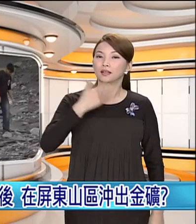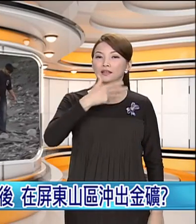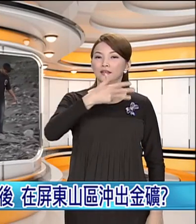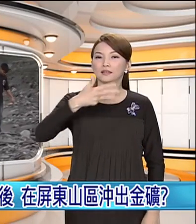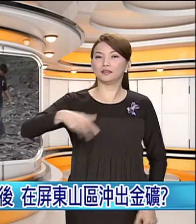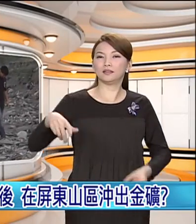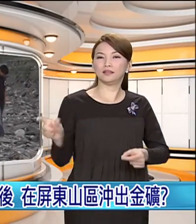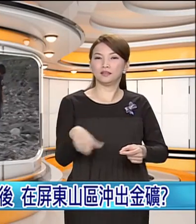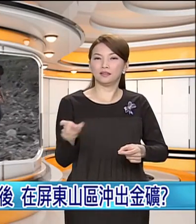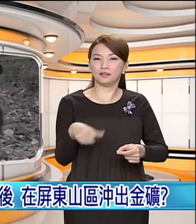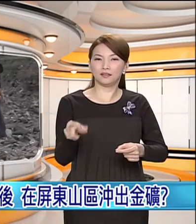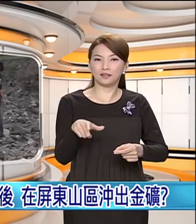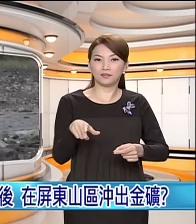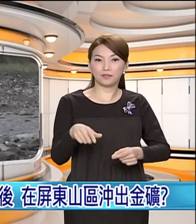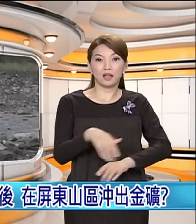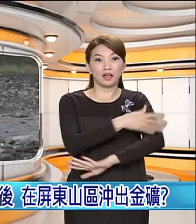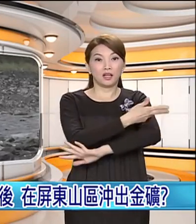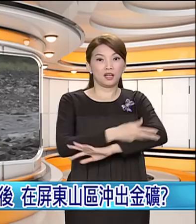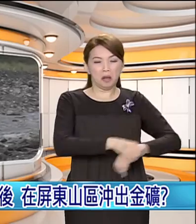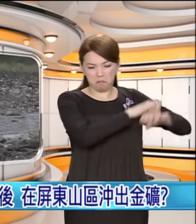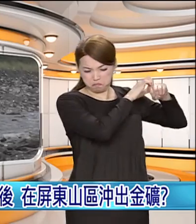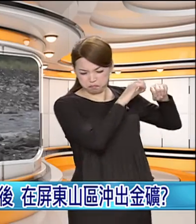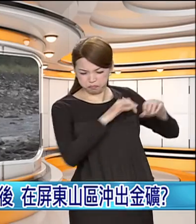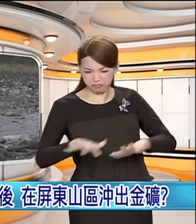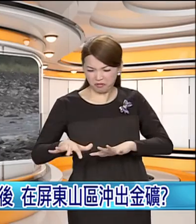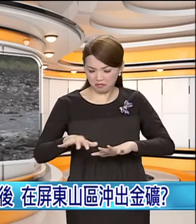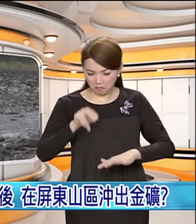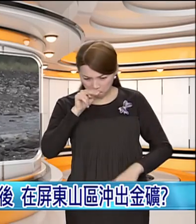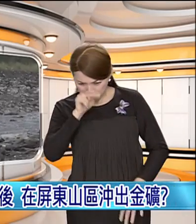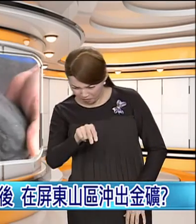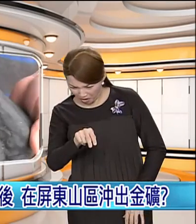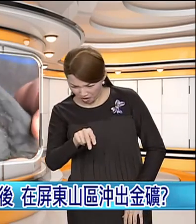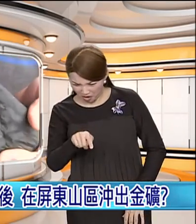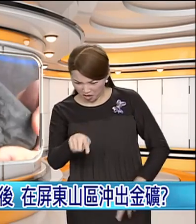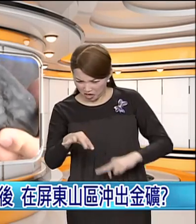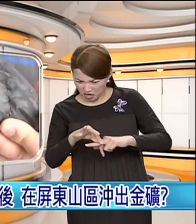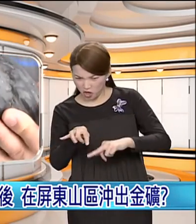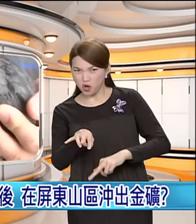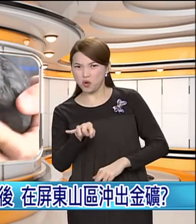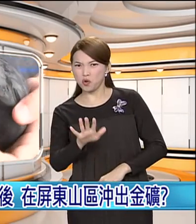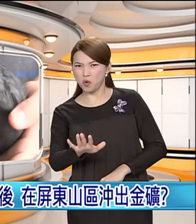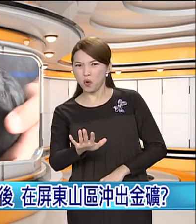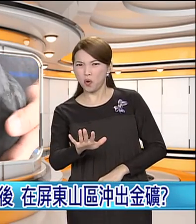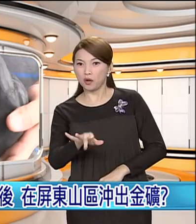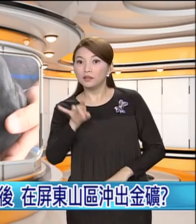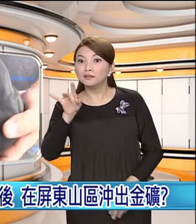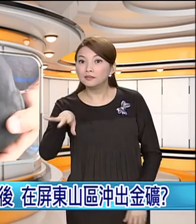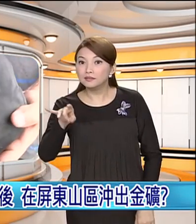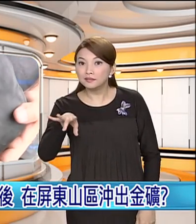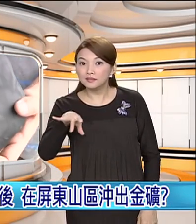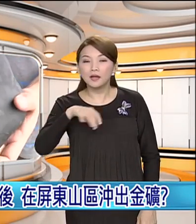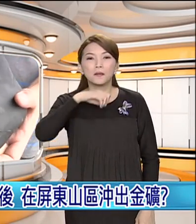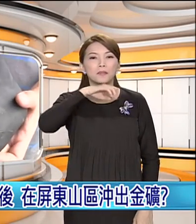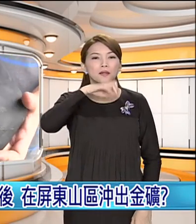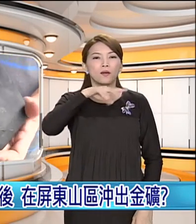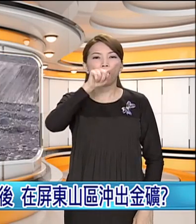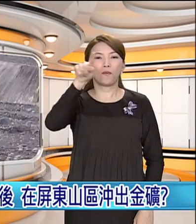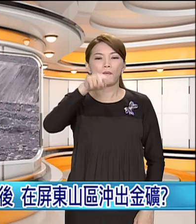八八风灾难道冲出了金矿吗？屏东瓦鲁斯溪最近陆续就有民